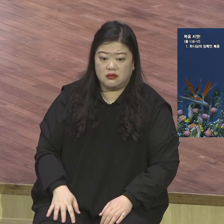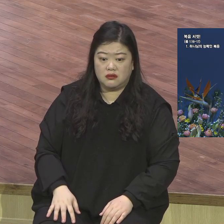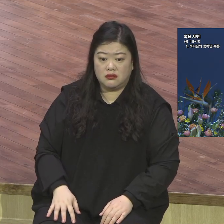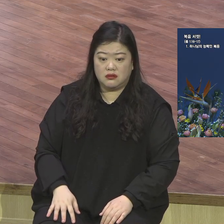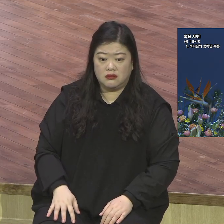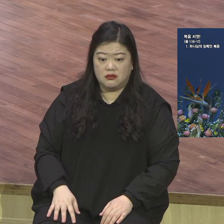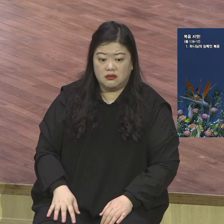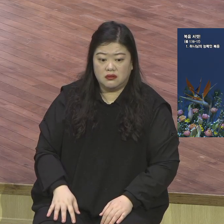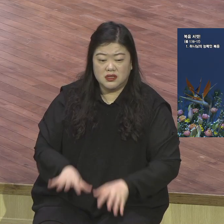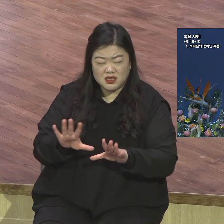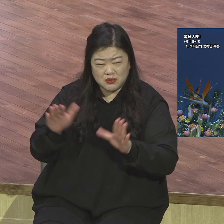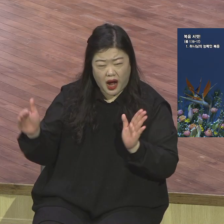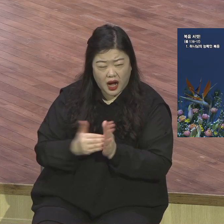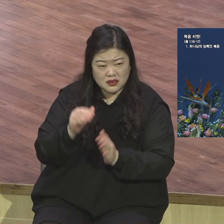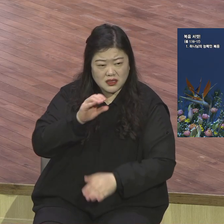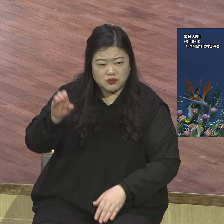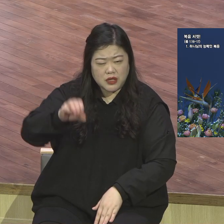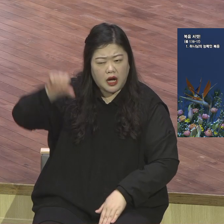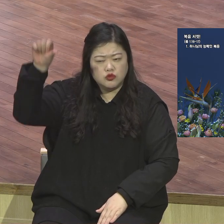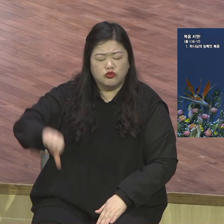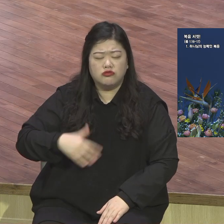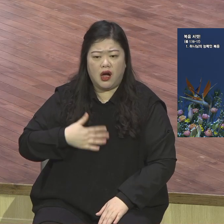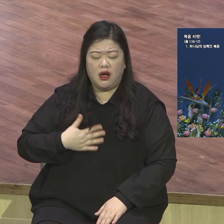사람이 구원자냐?